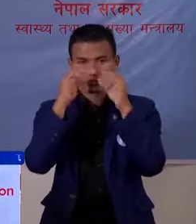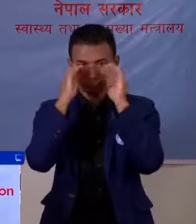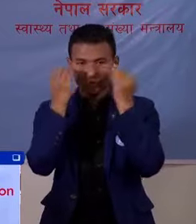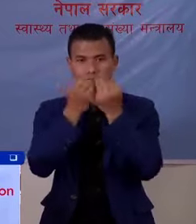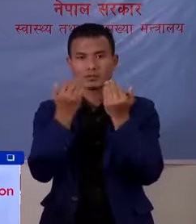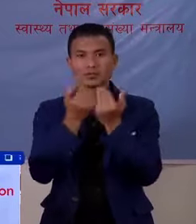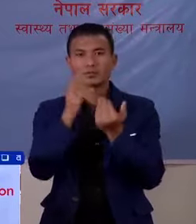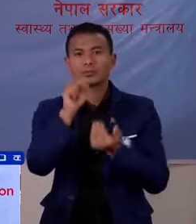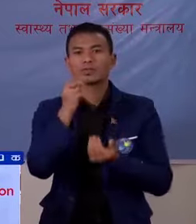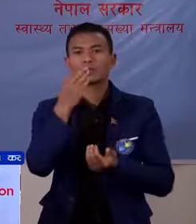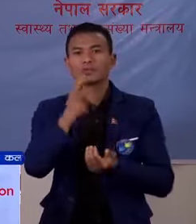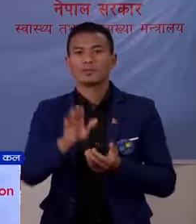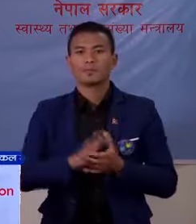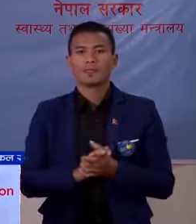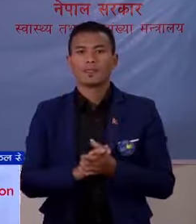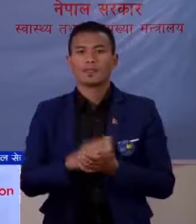हुन्छ।